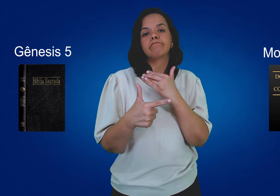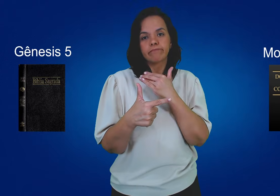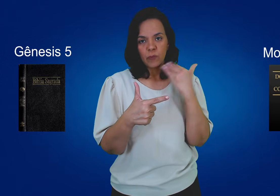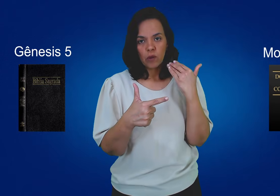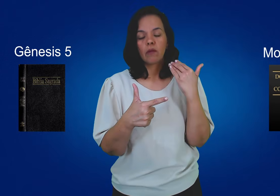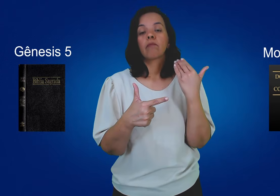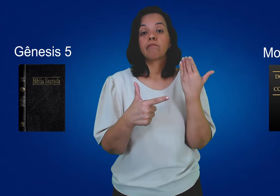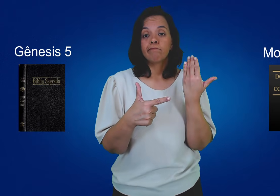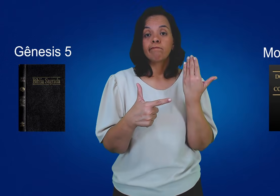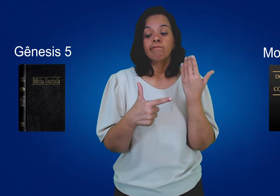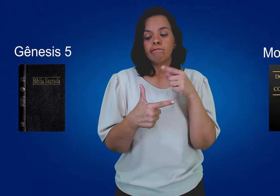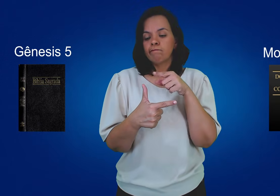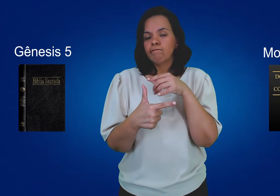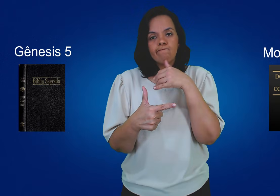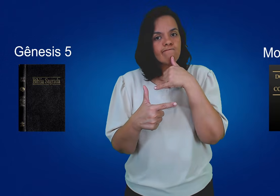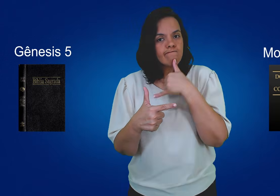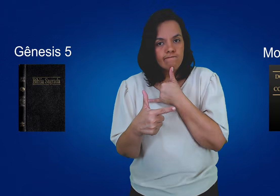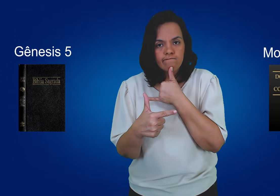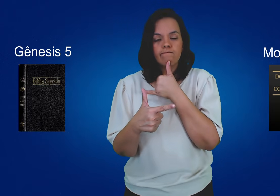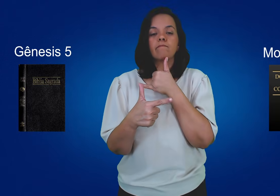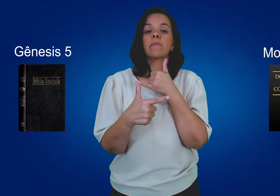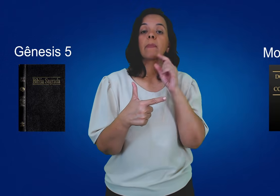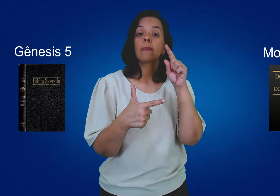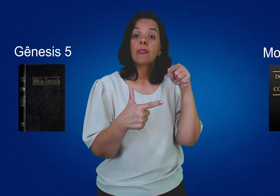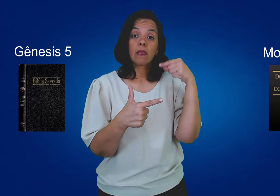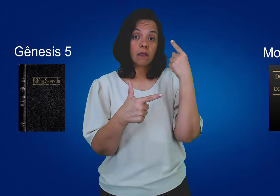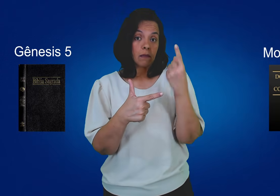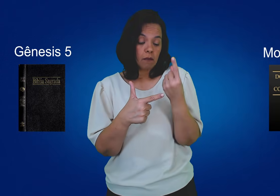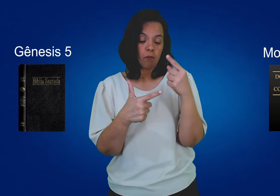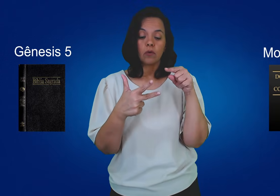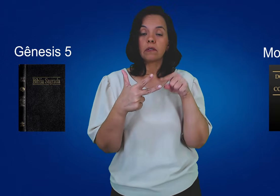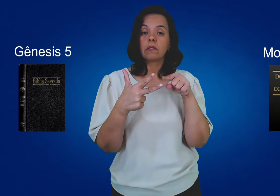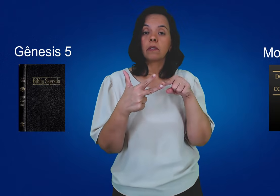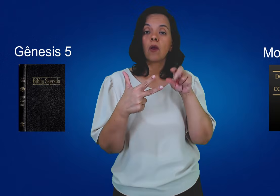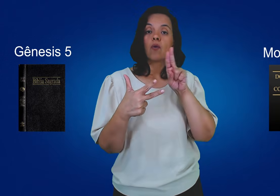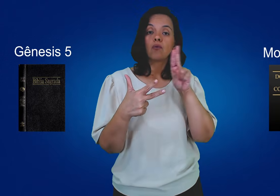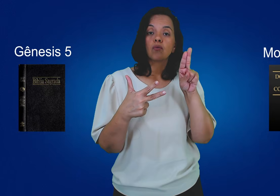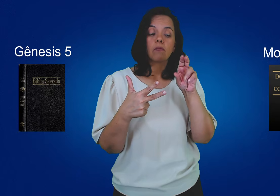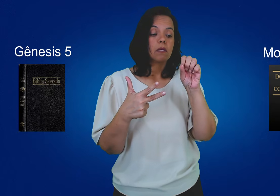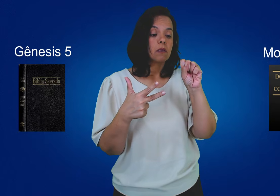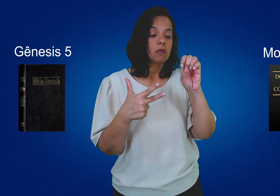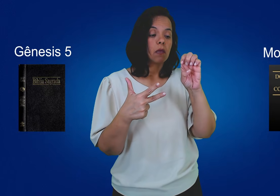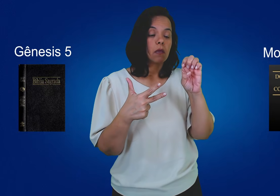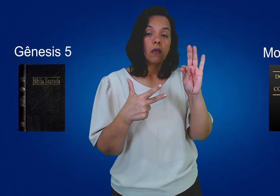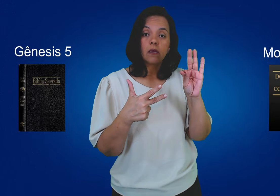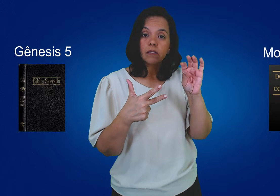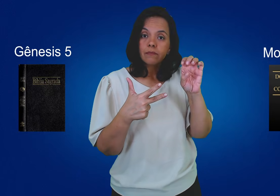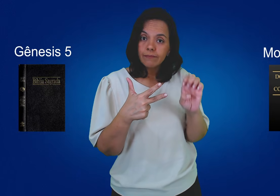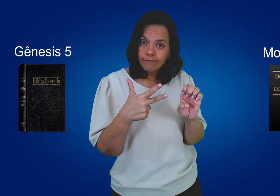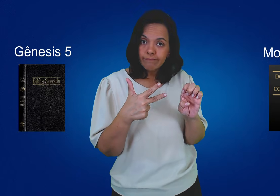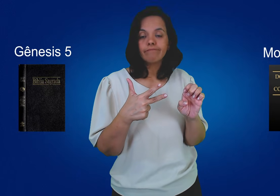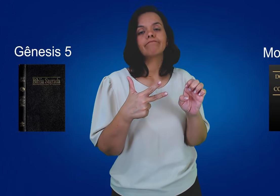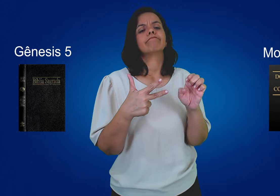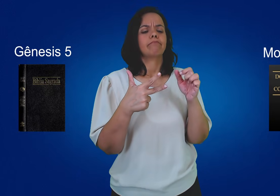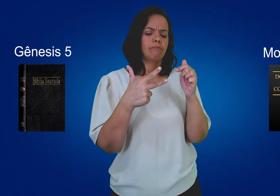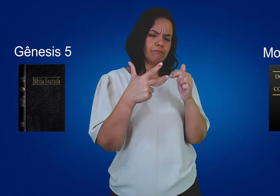infelizmente, houve essa parte da história. E depois eles tiveram um filho chamado